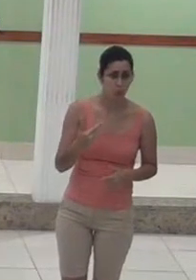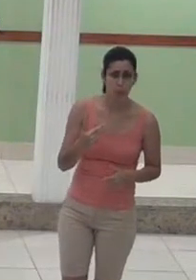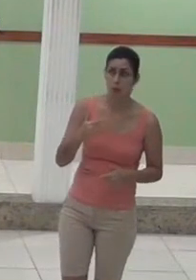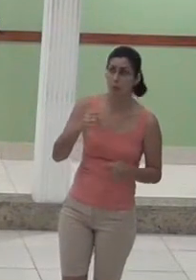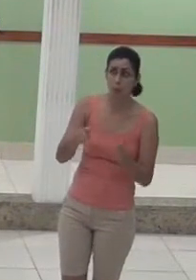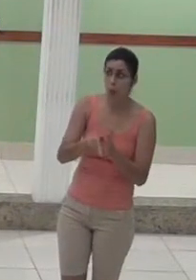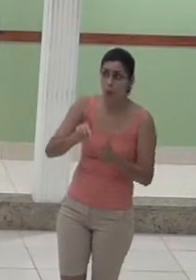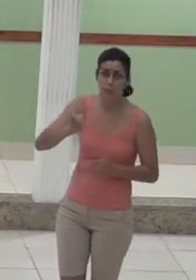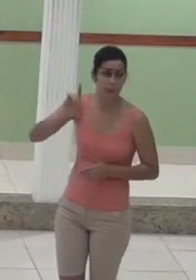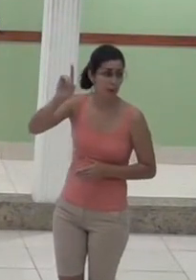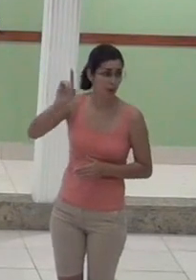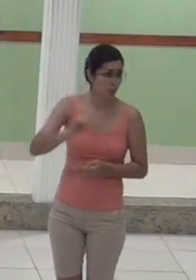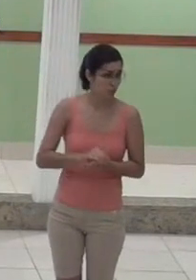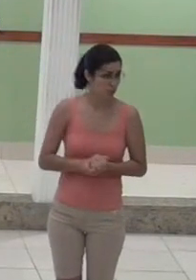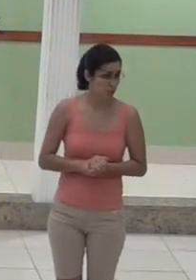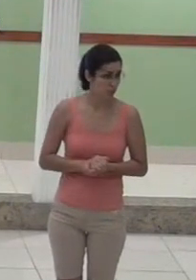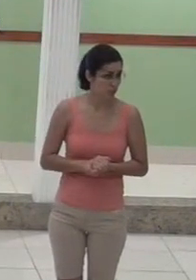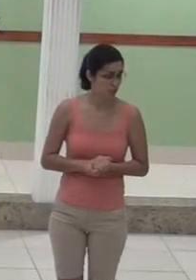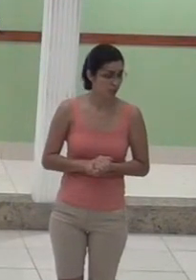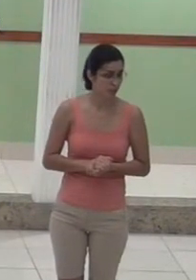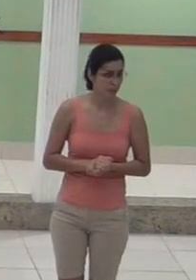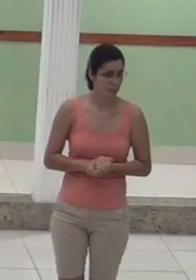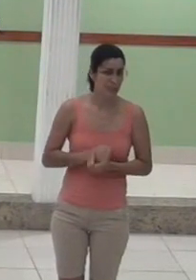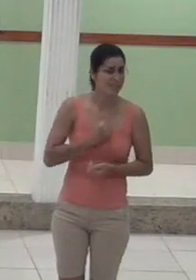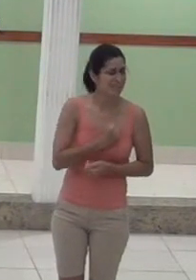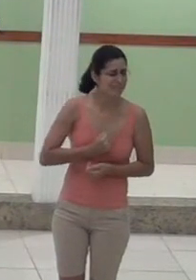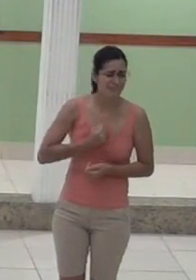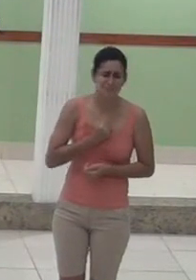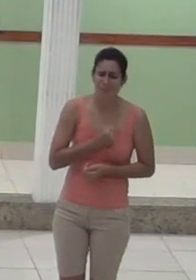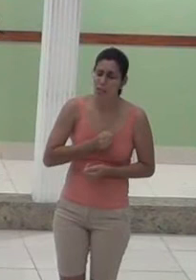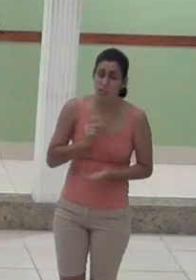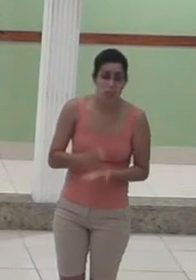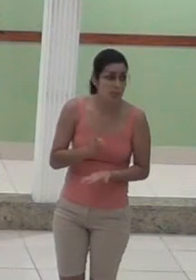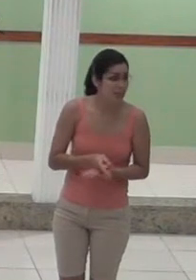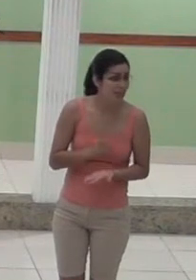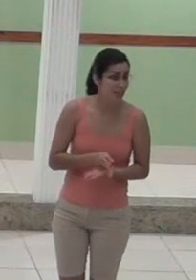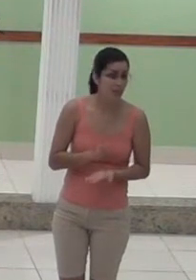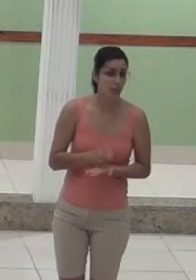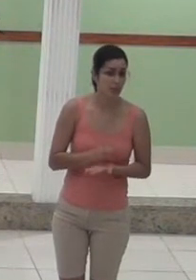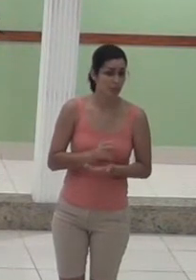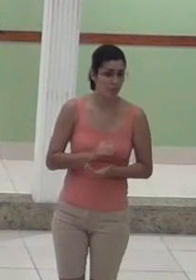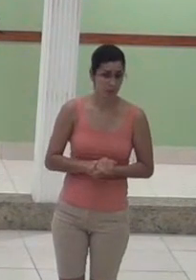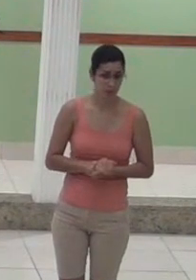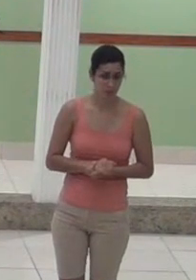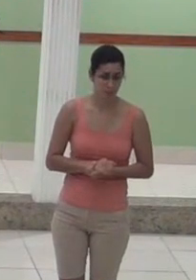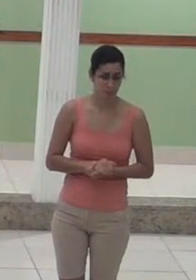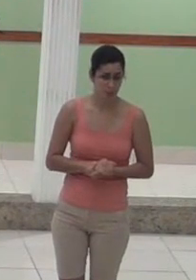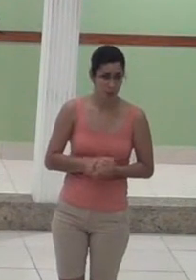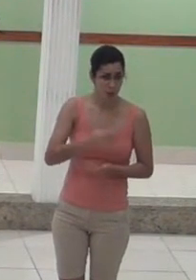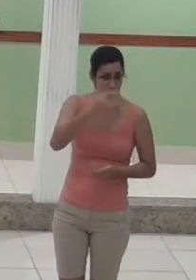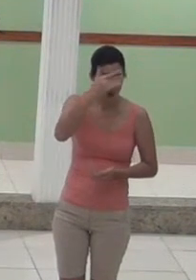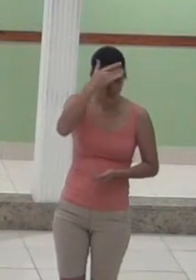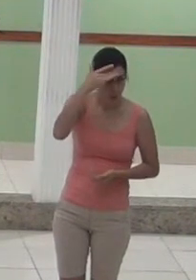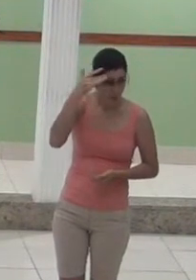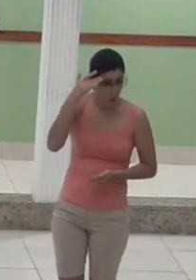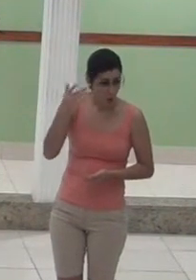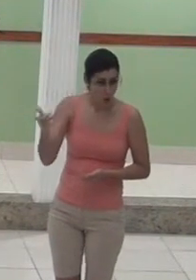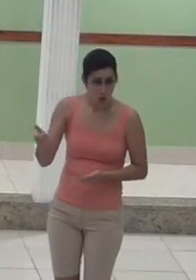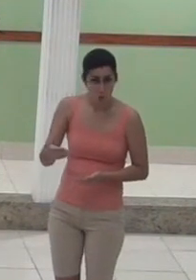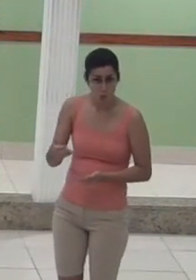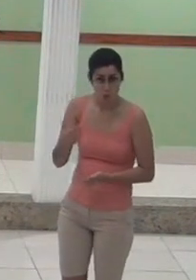nenhum. A saudade fica. Queridos, estes jovens aqui, eles me emocionaram muito. Ontem